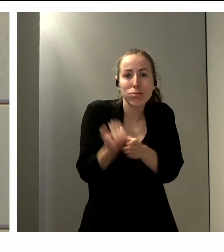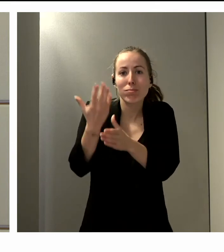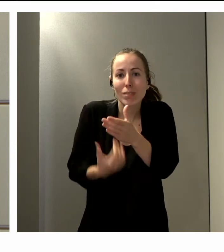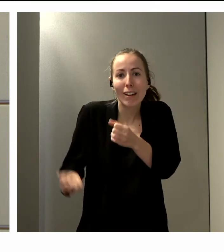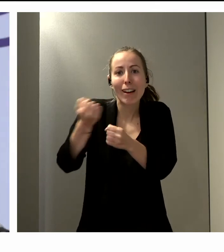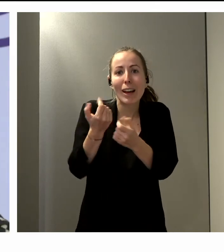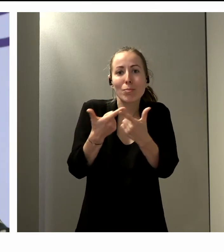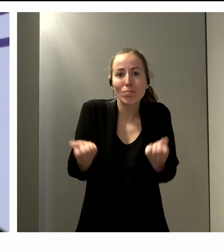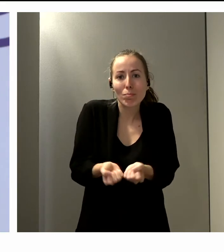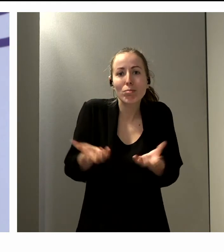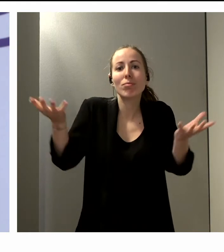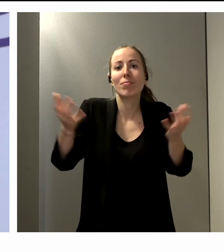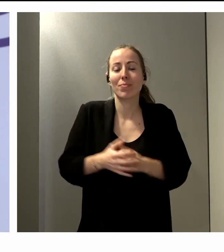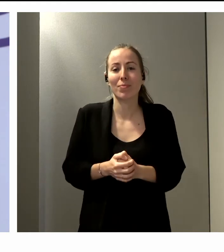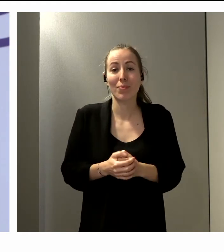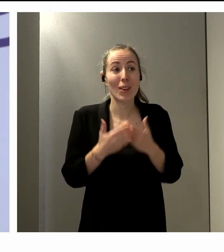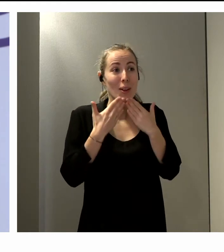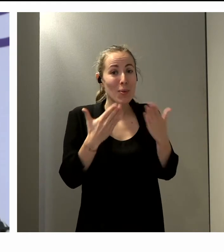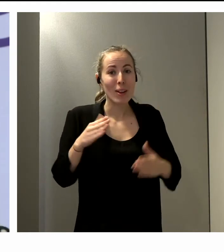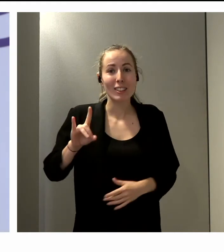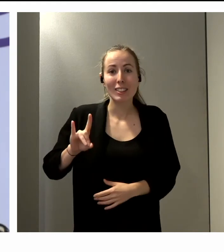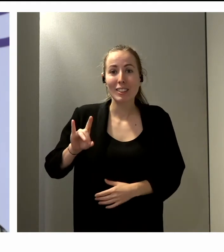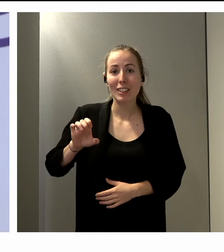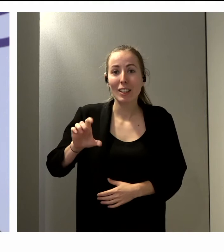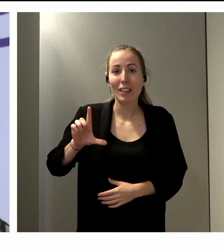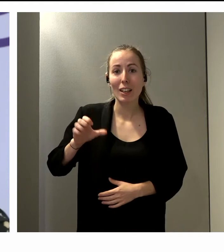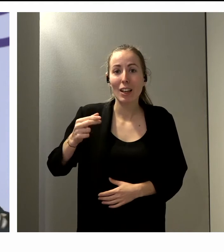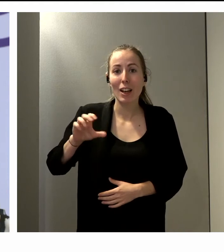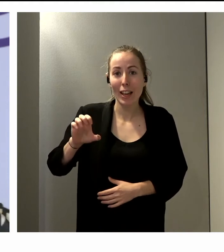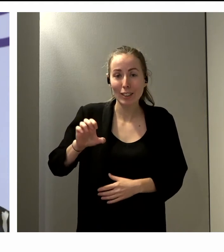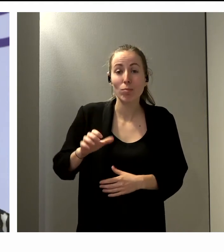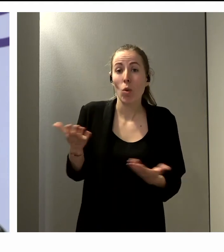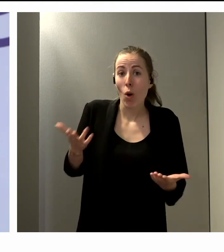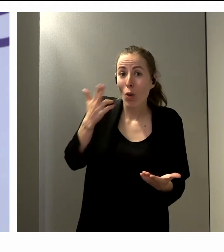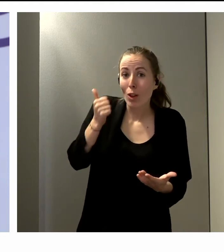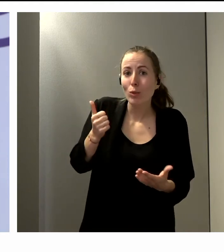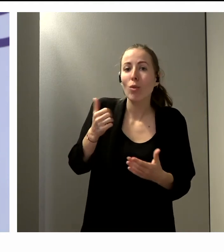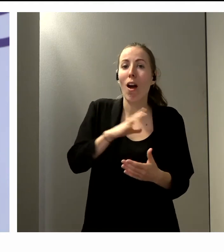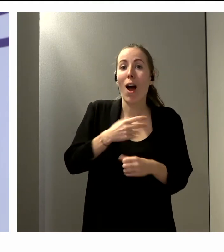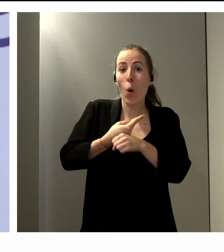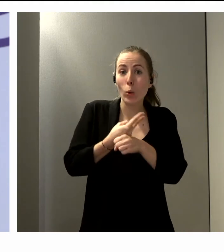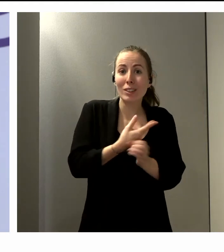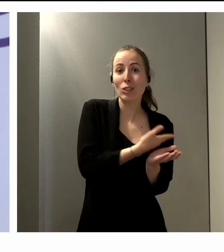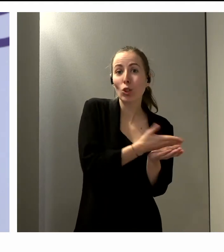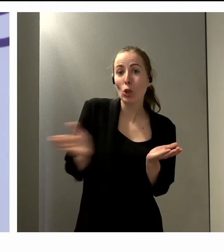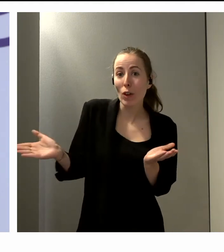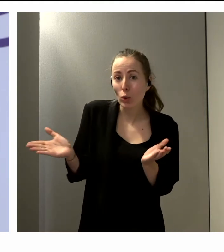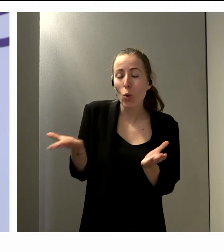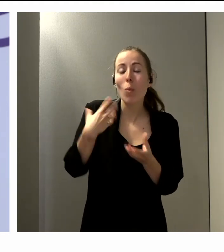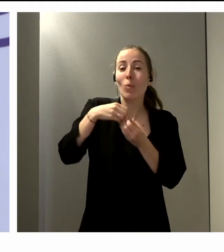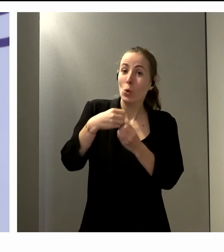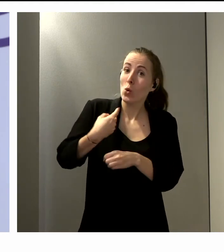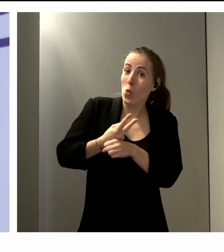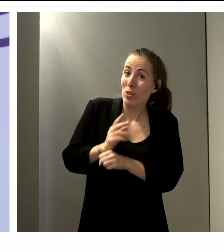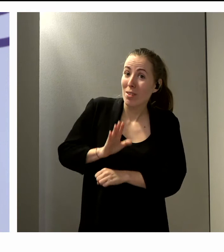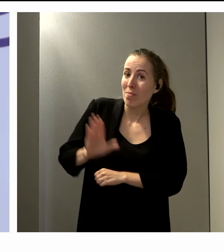Merci Hélène, on l'a bien vu, du coup, des outils à la fois transversaux, entre guillemets, et puis des outils spécifiques,